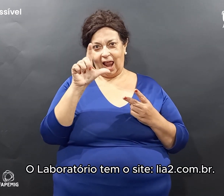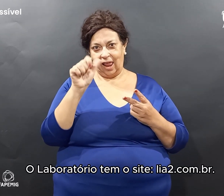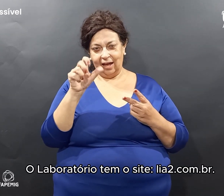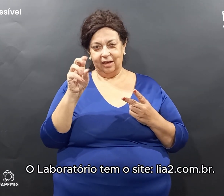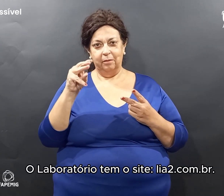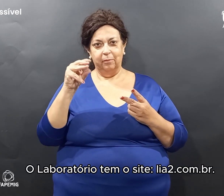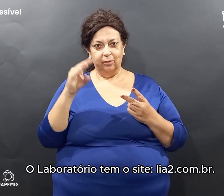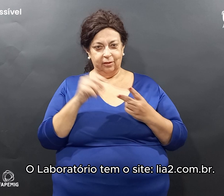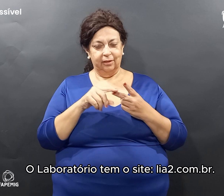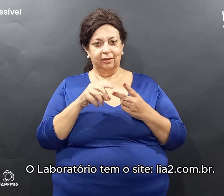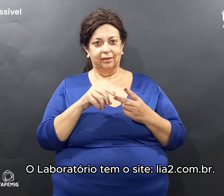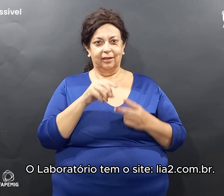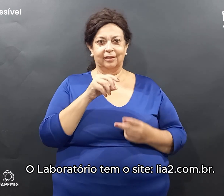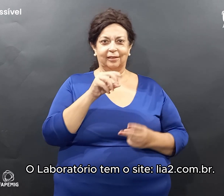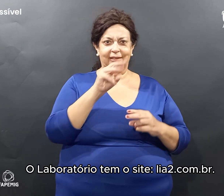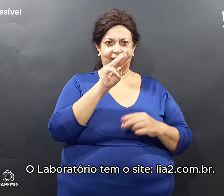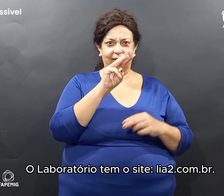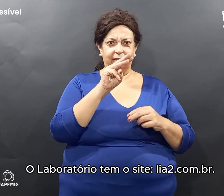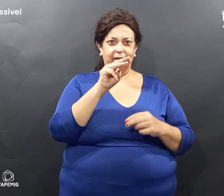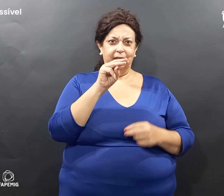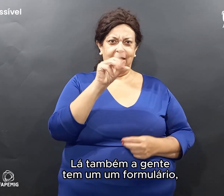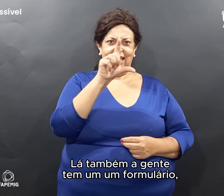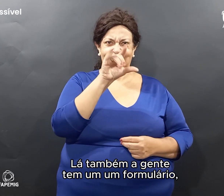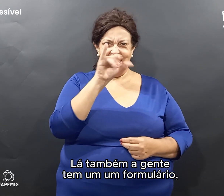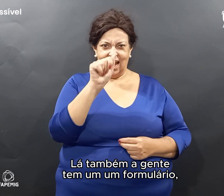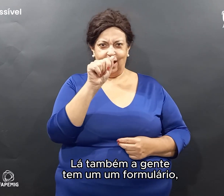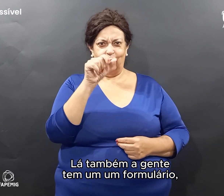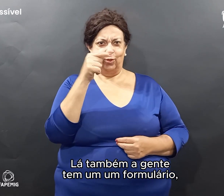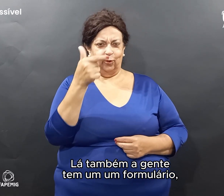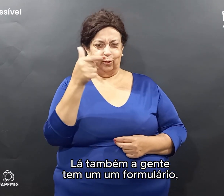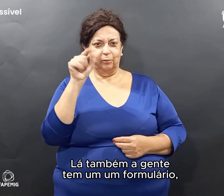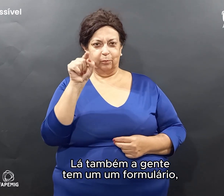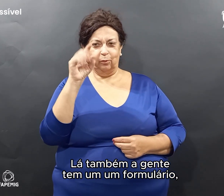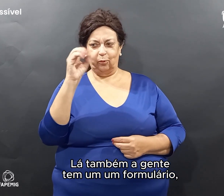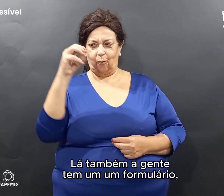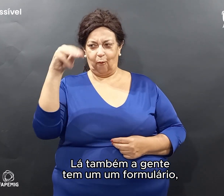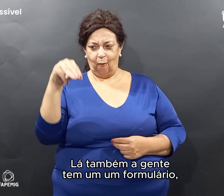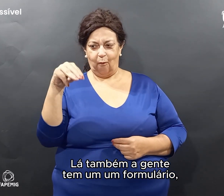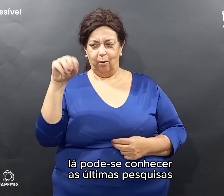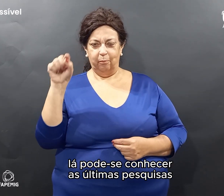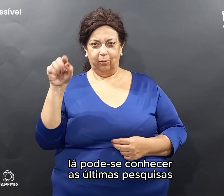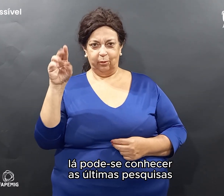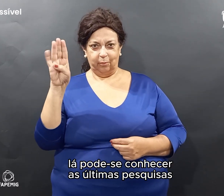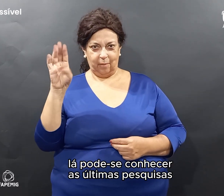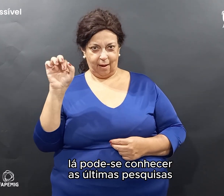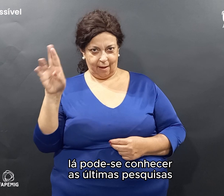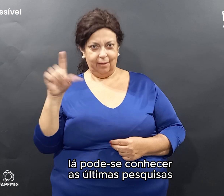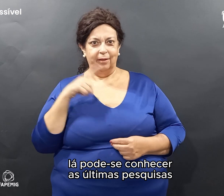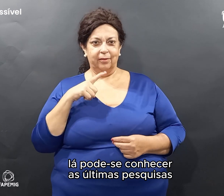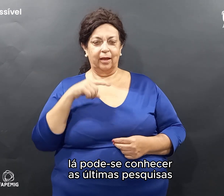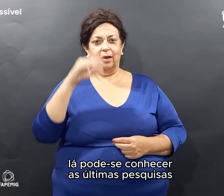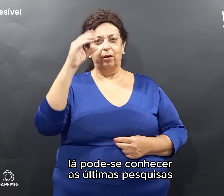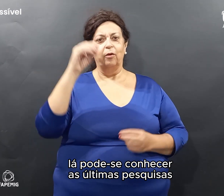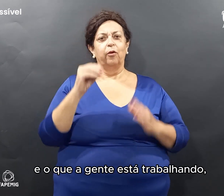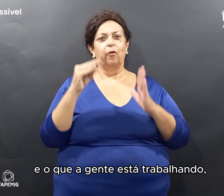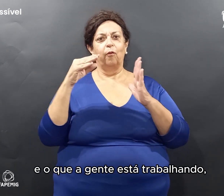site, lia2.com.br. Lá também a gente tem um formulário, lá pode conhecer as últimas pesquisas, o que a gente